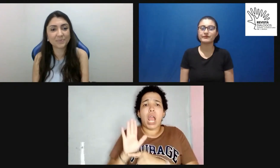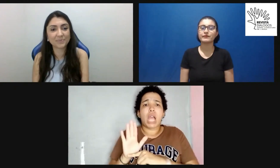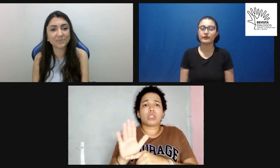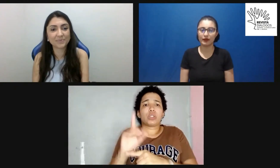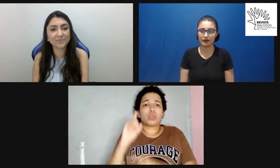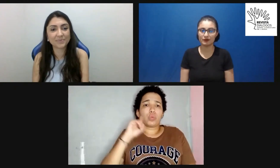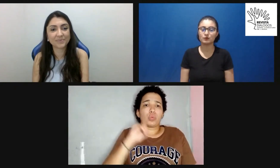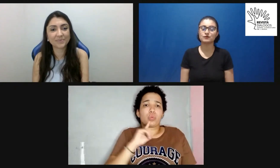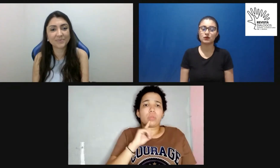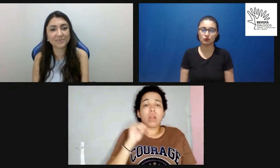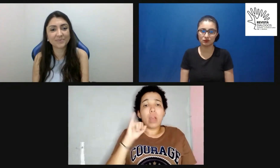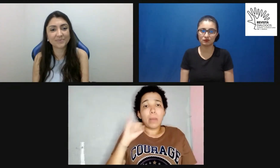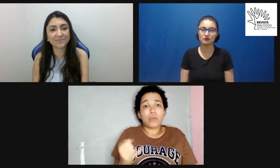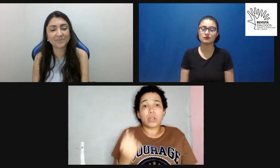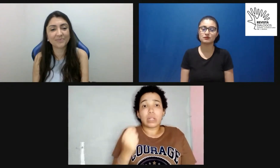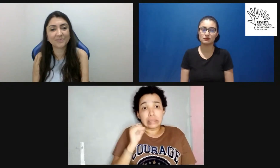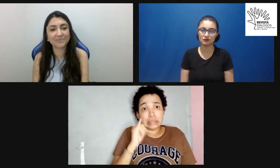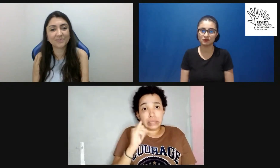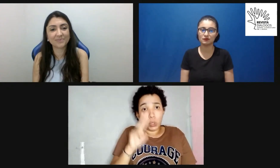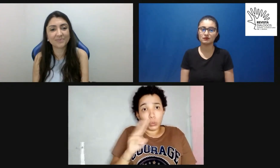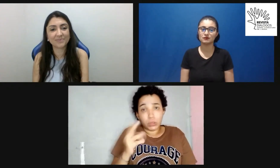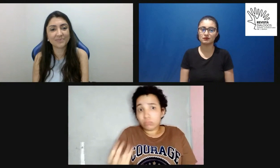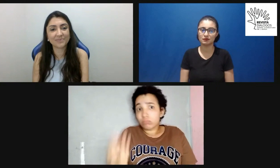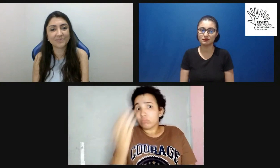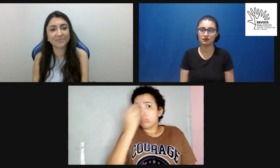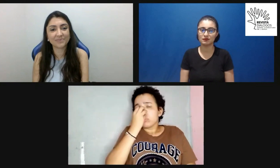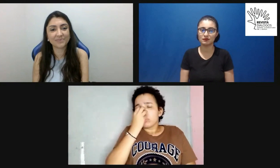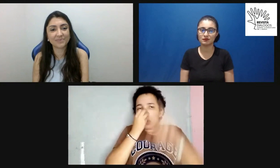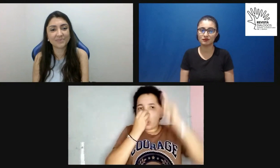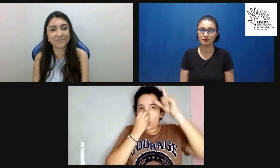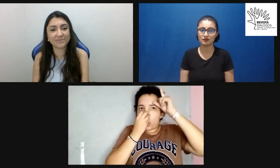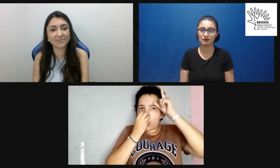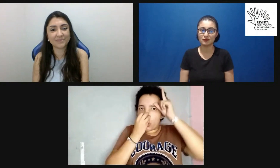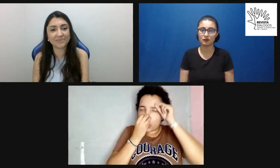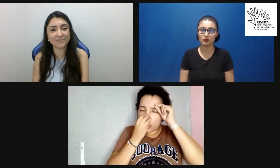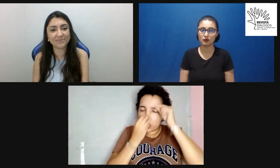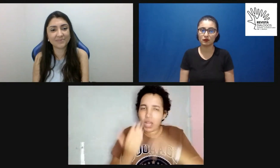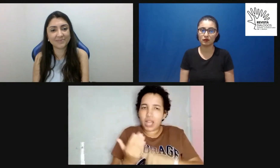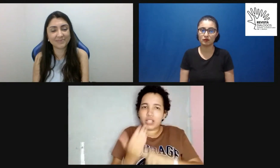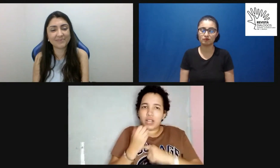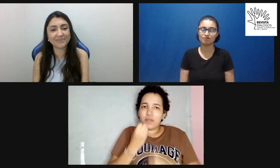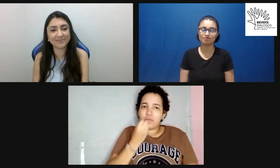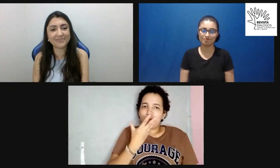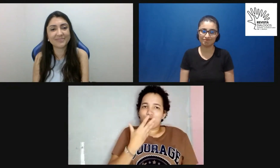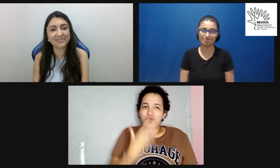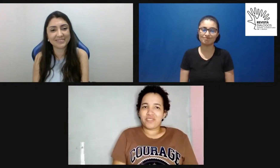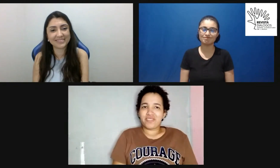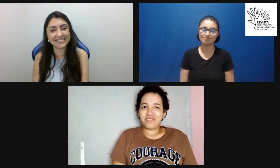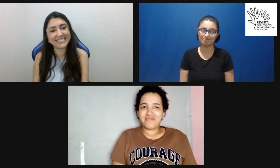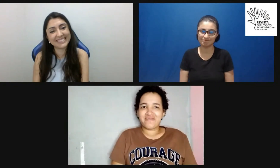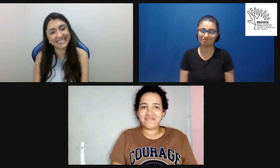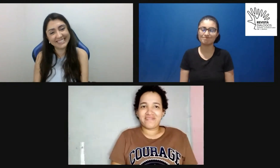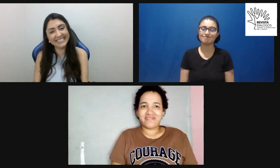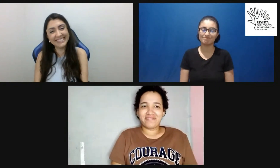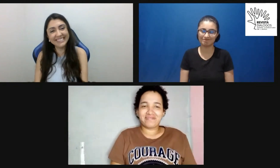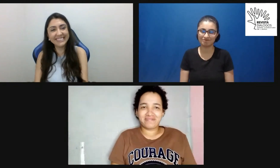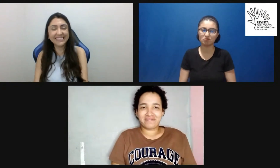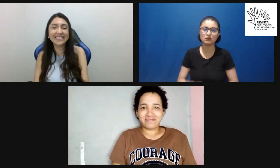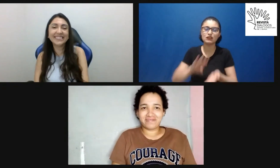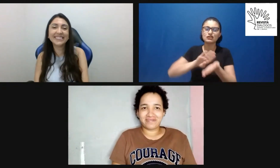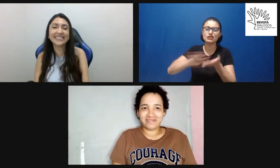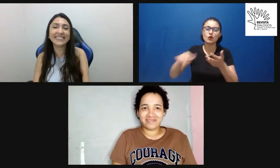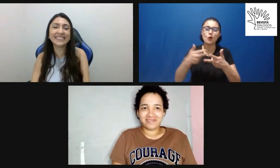Ofereço várias ajudas para os surdos. Eu aproveito todos os benefícios que o ser palhaço me oferece.